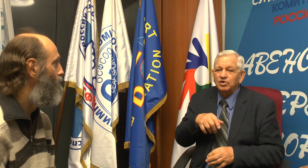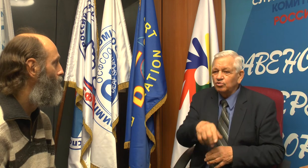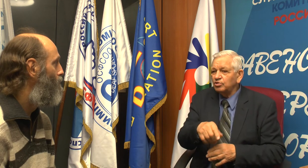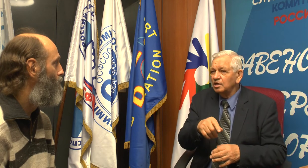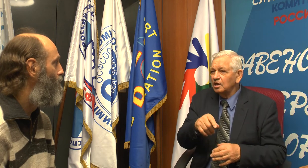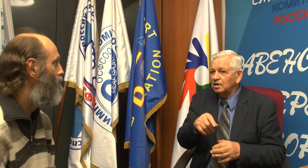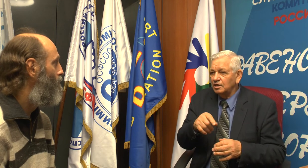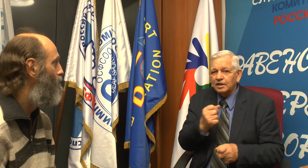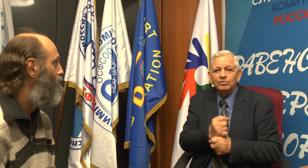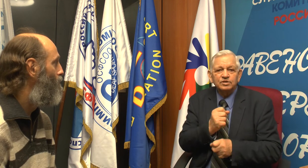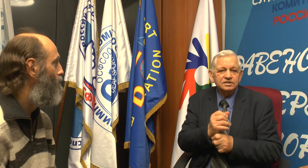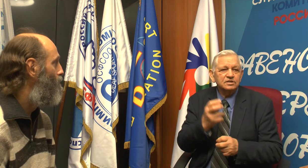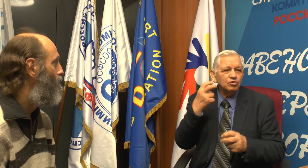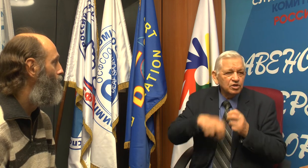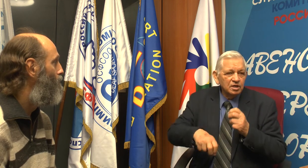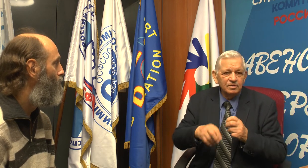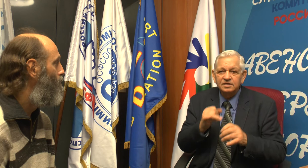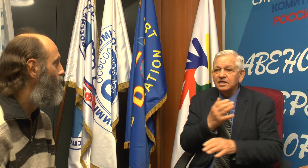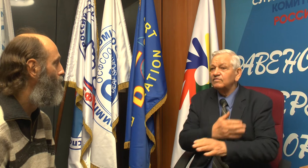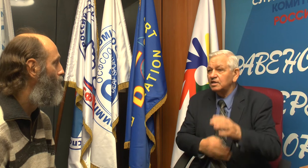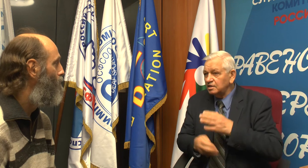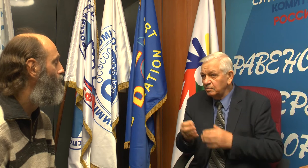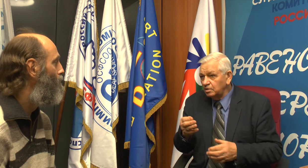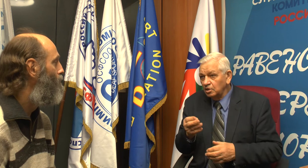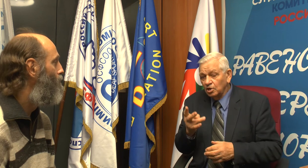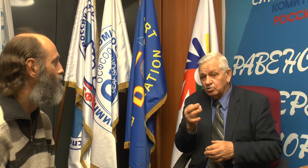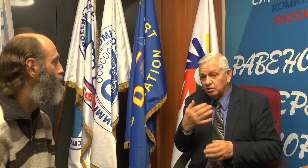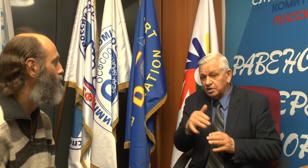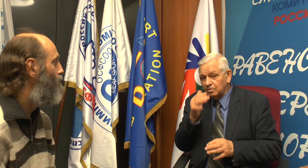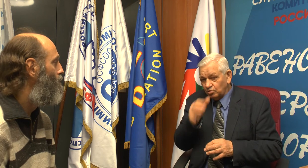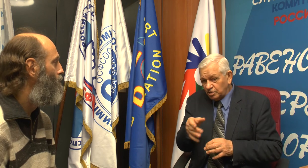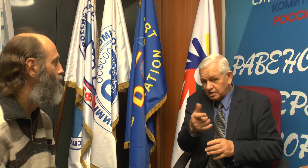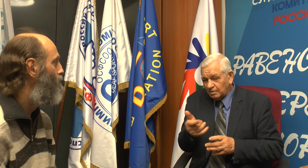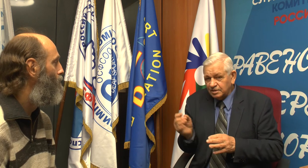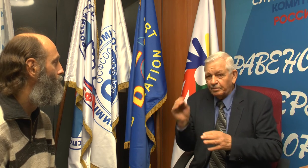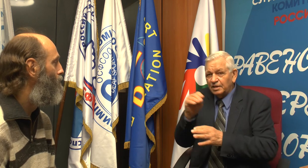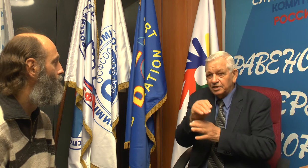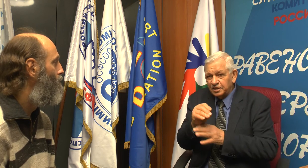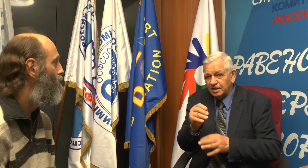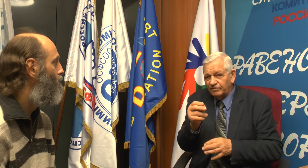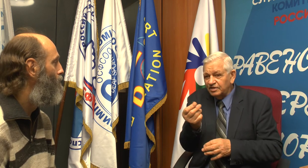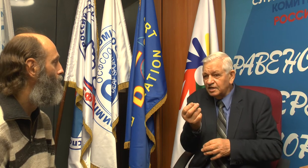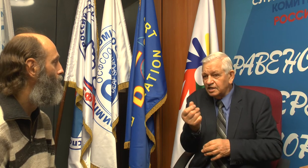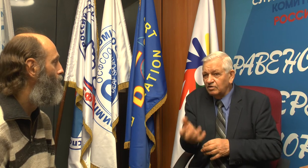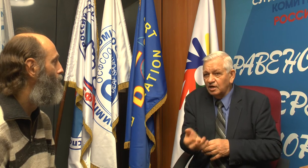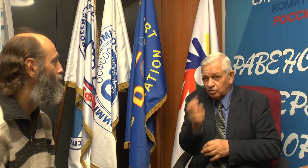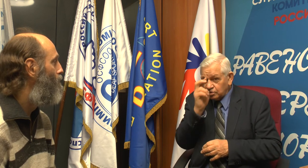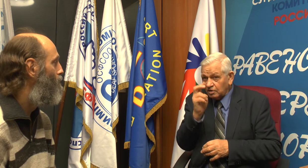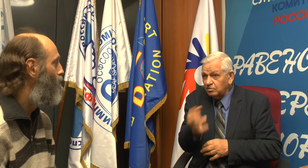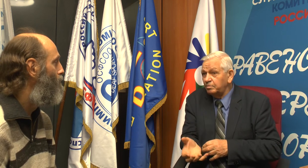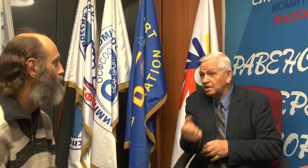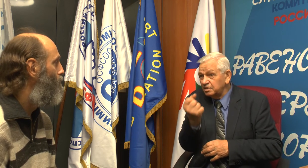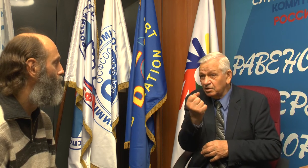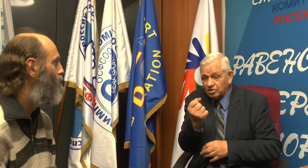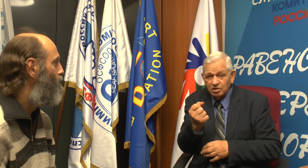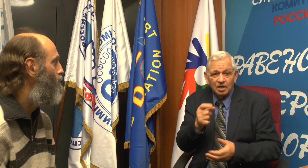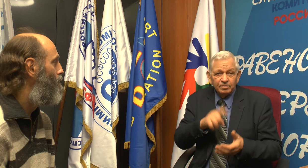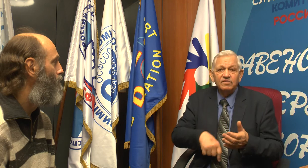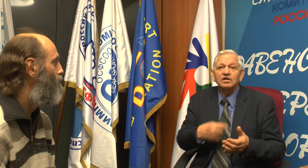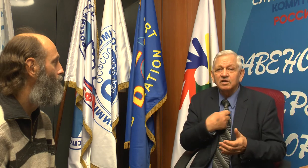идут работать с глухими и с инвалидами. Но если будет там дополнительная финансовая и государственная поддержка, поверьте